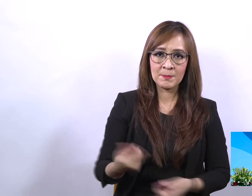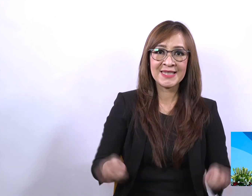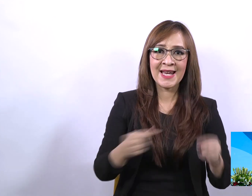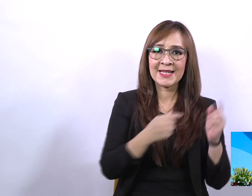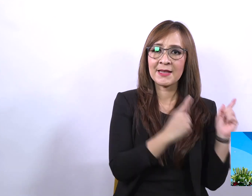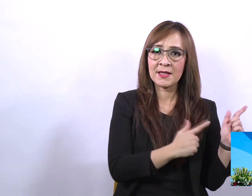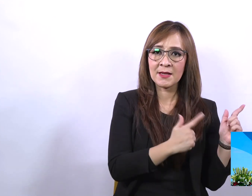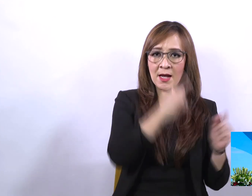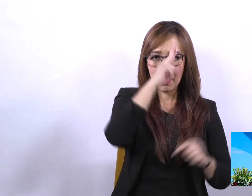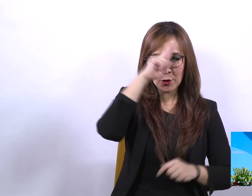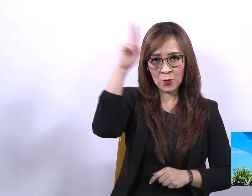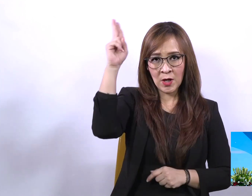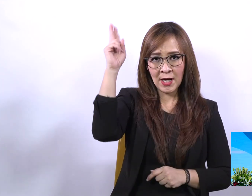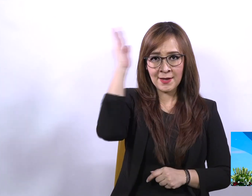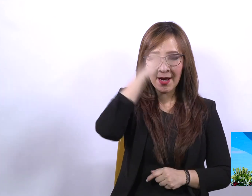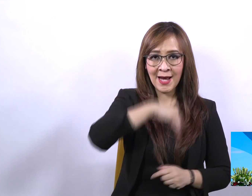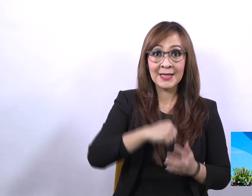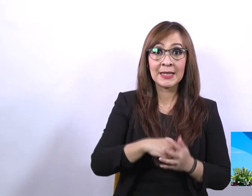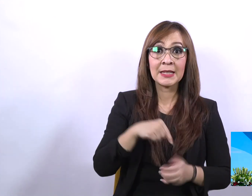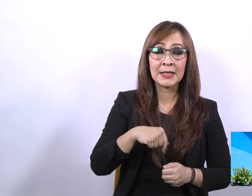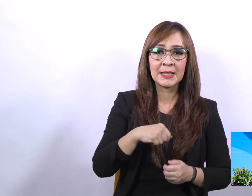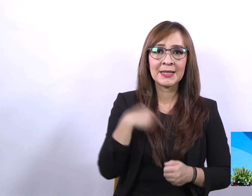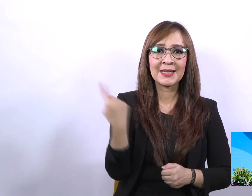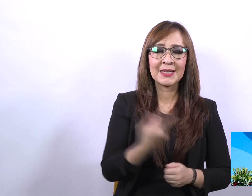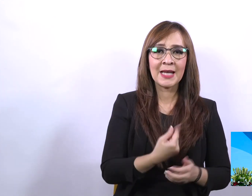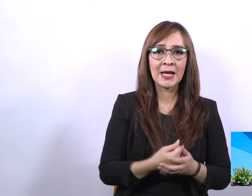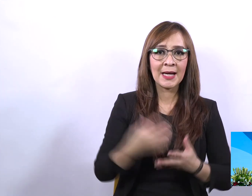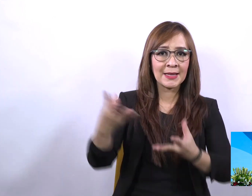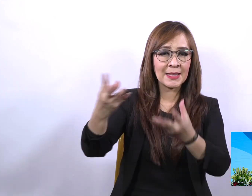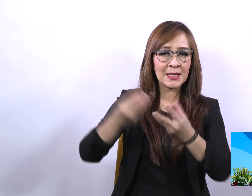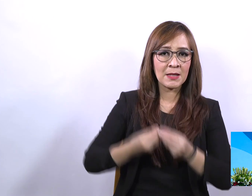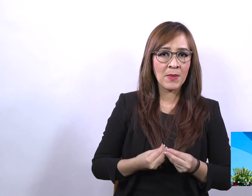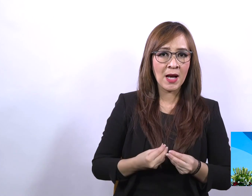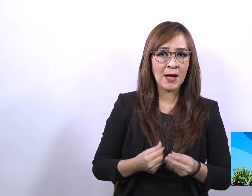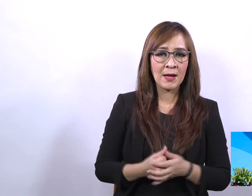Kristus hari ini kita akan terima perjamuan suci